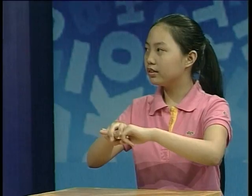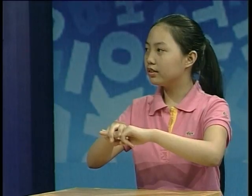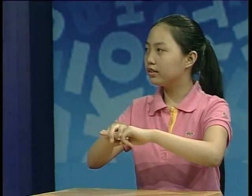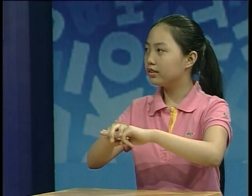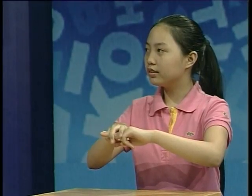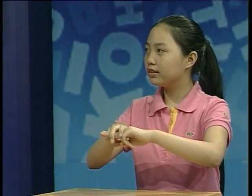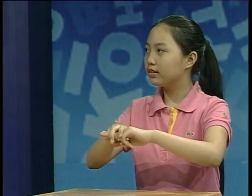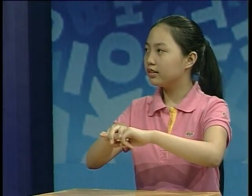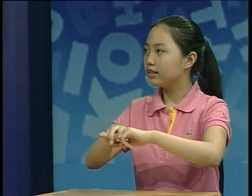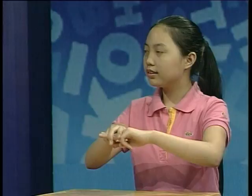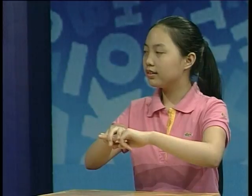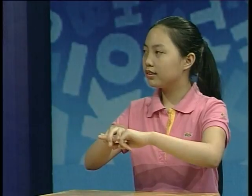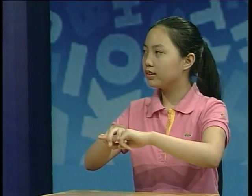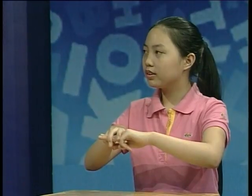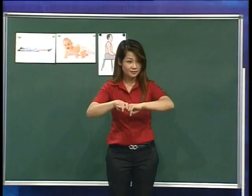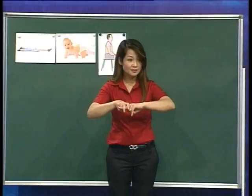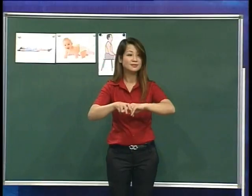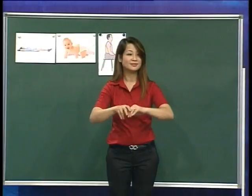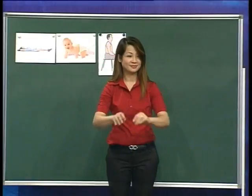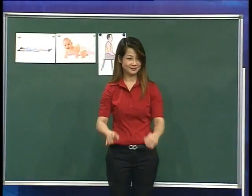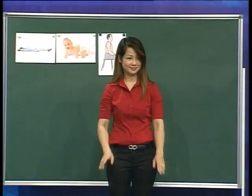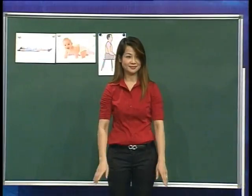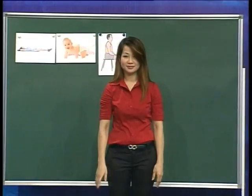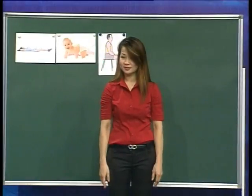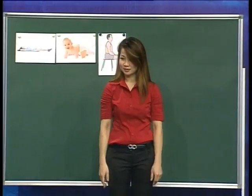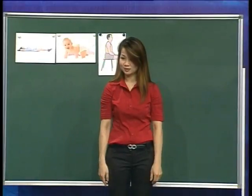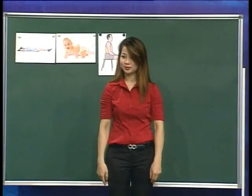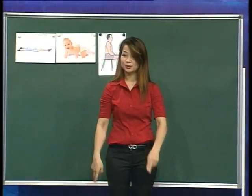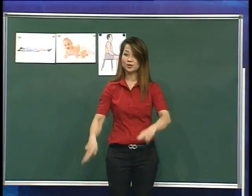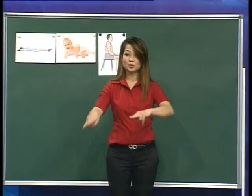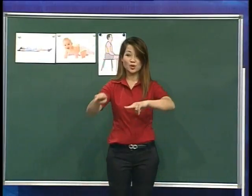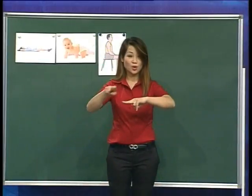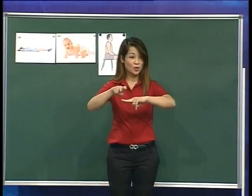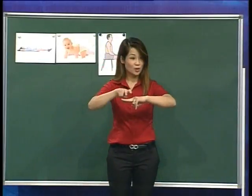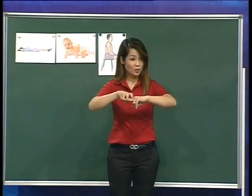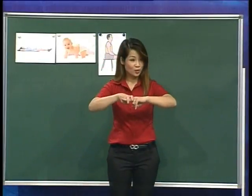phải Động tác hai Ngón trỏ và ngón giữa tay phải Ôm lấy ngón trỏ và giữa của tay trái Lòng bàn tay hướng xuống dưới